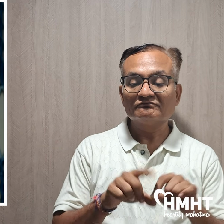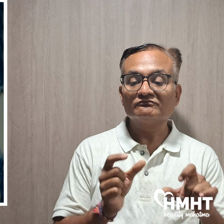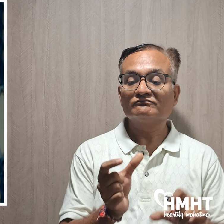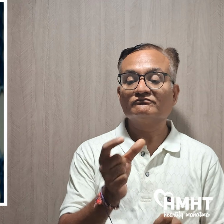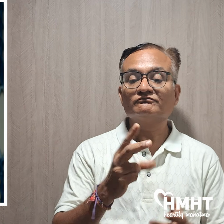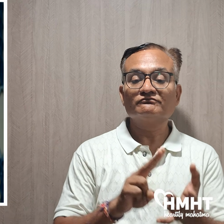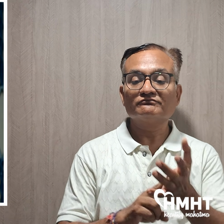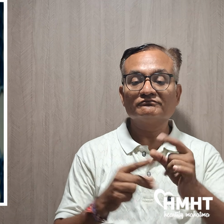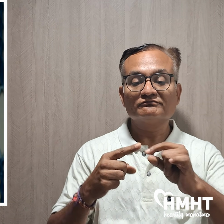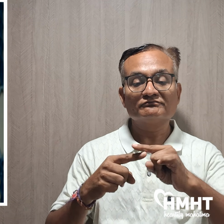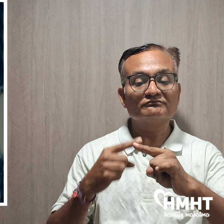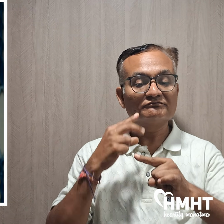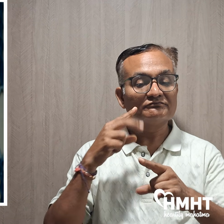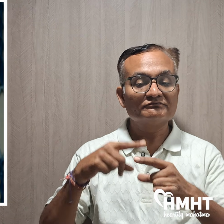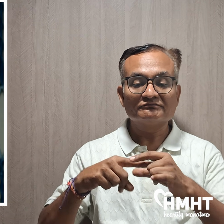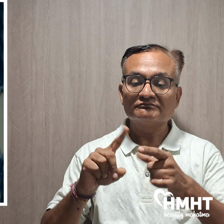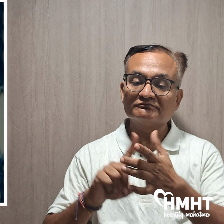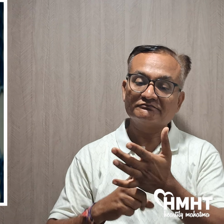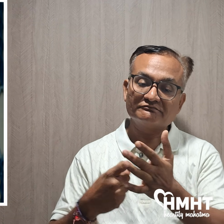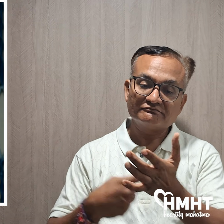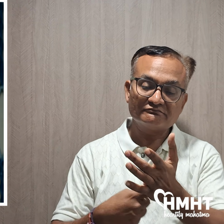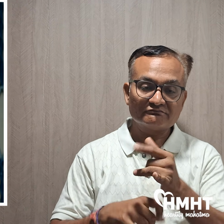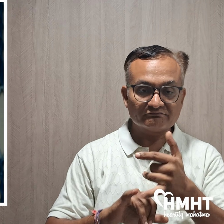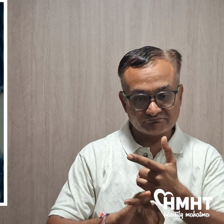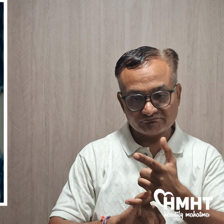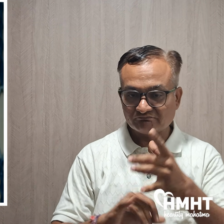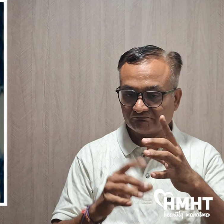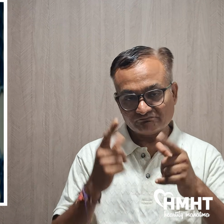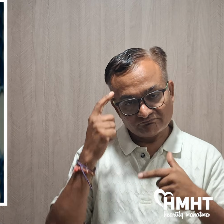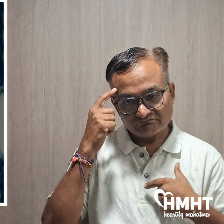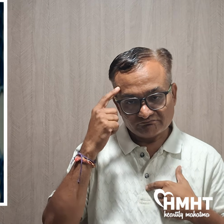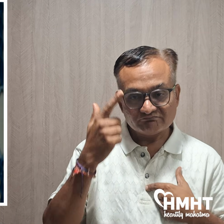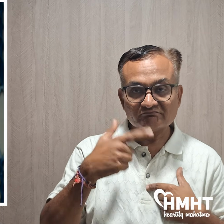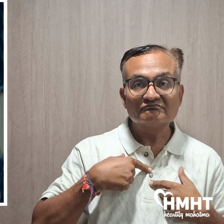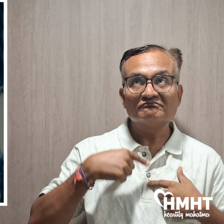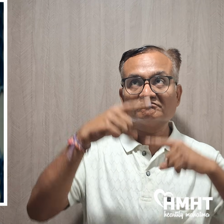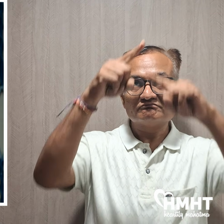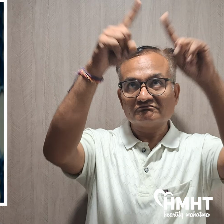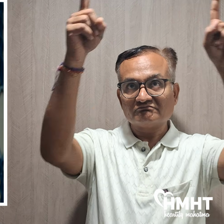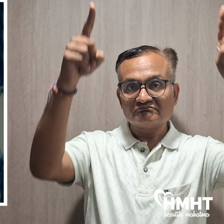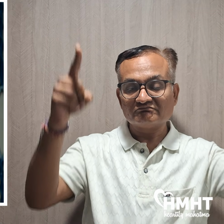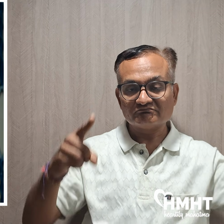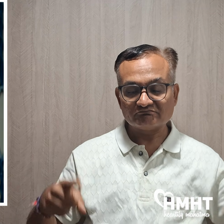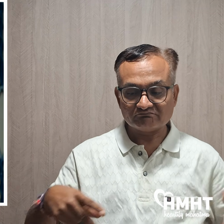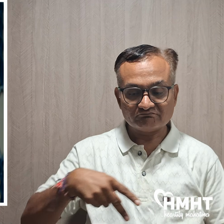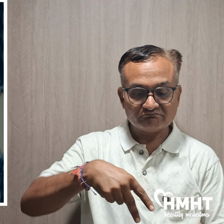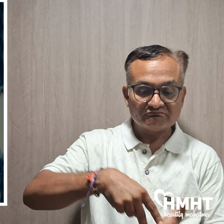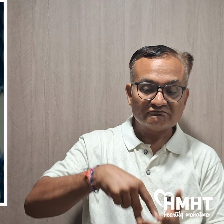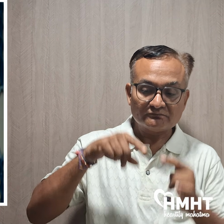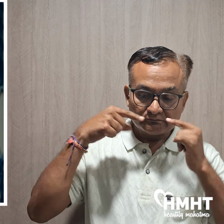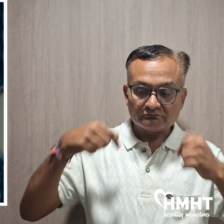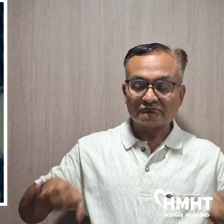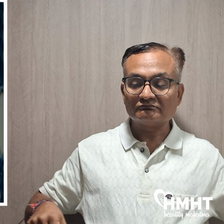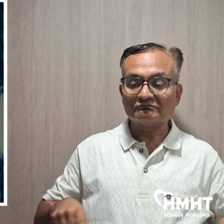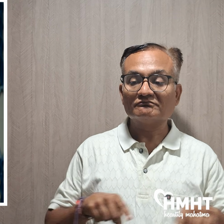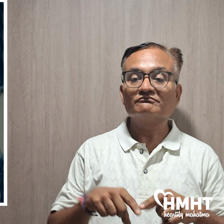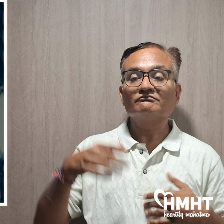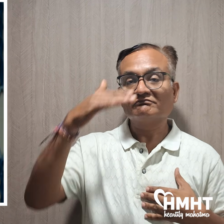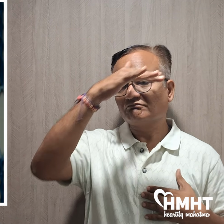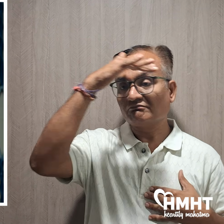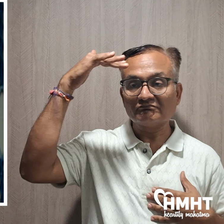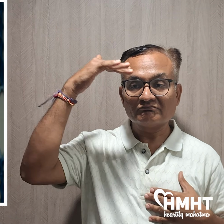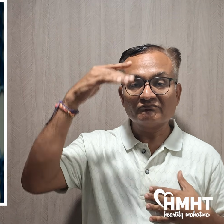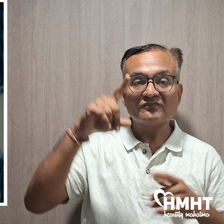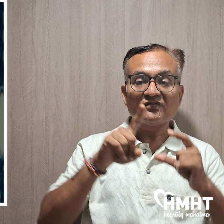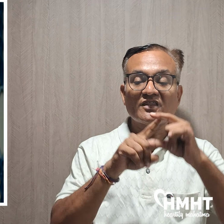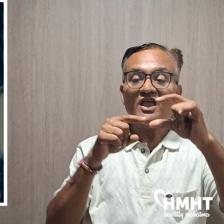કરીને, એવા આકારનું બ્રહ્માંડ છે, લોક કહેવાય છે. એ મધ્યલોકમાં આપણે મનુષ્ય છે, પછી દેવગતિ છે, નીચે નર્ક ગતિ